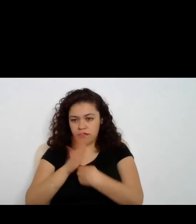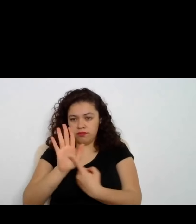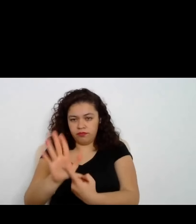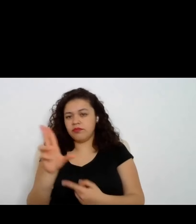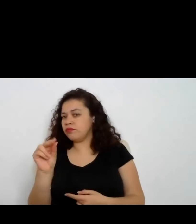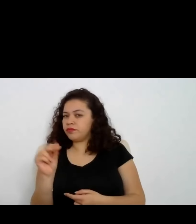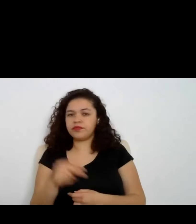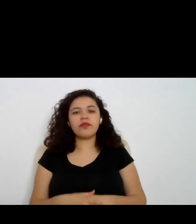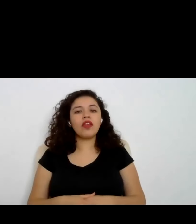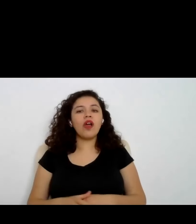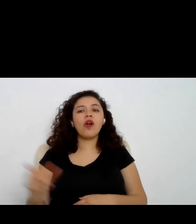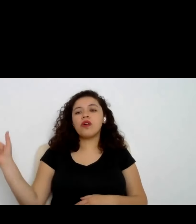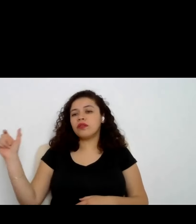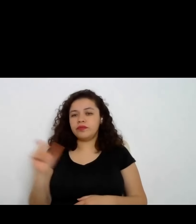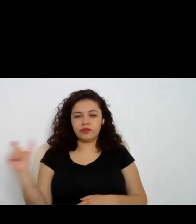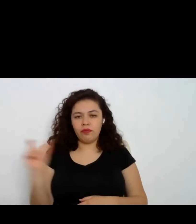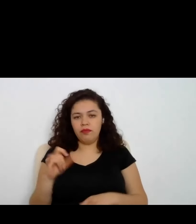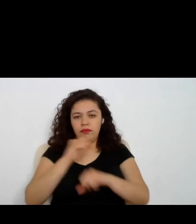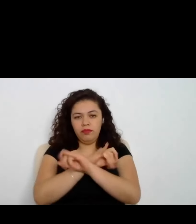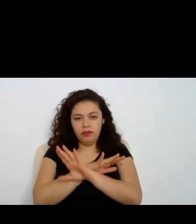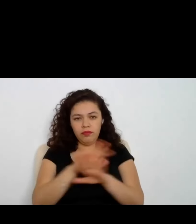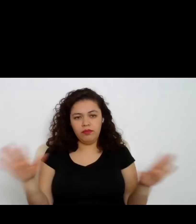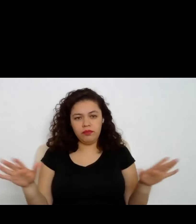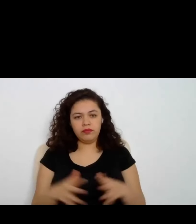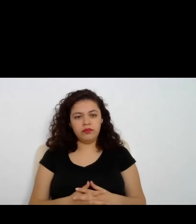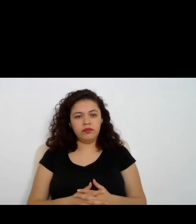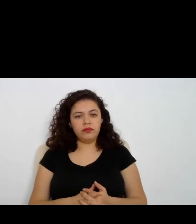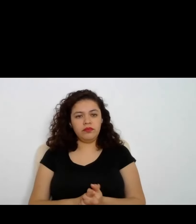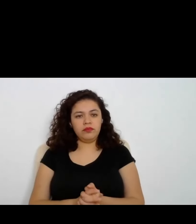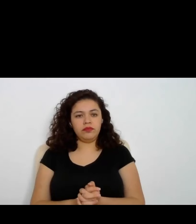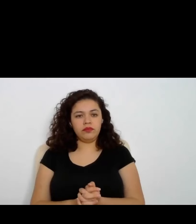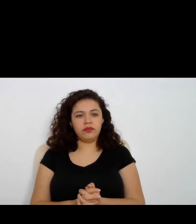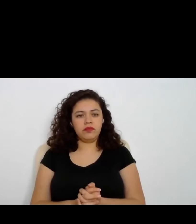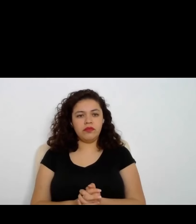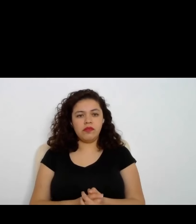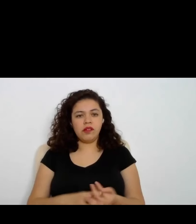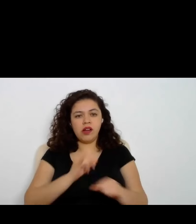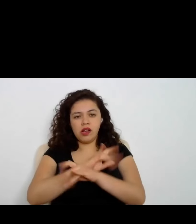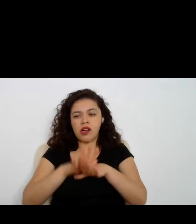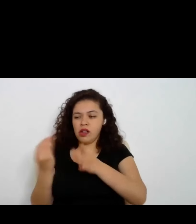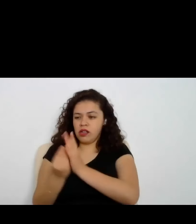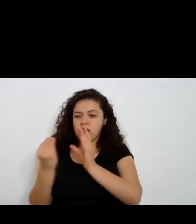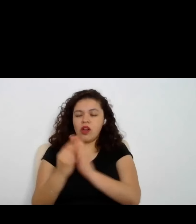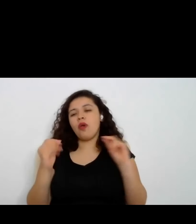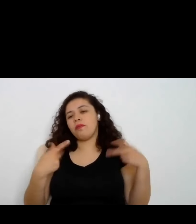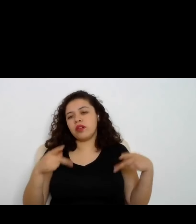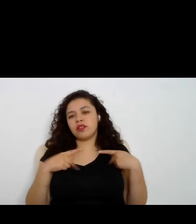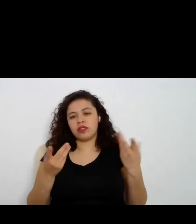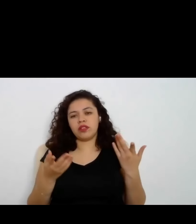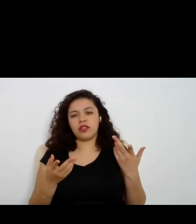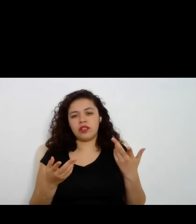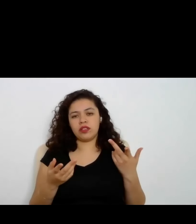Cuando la información a que se refiere los datos personales o las personas físicas, me